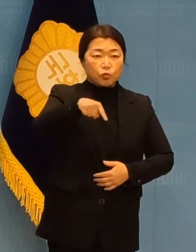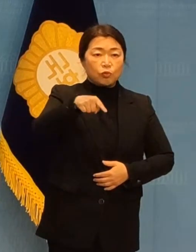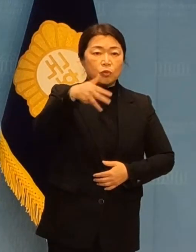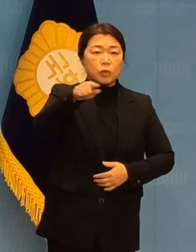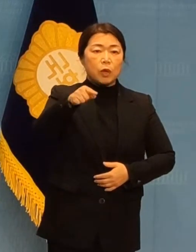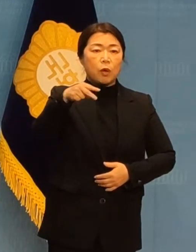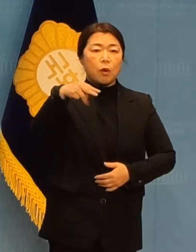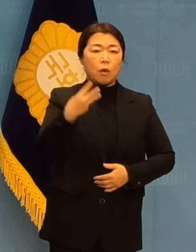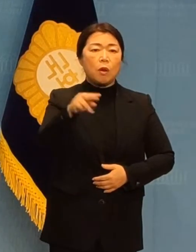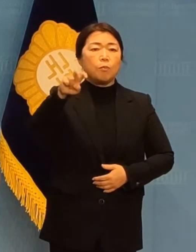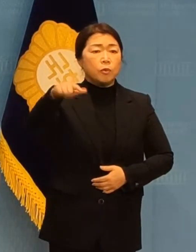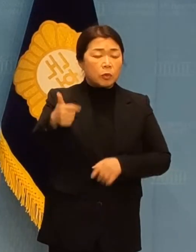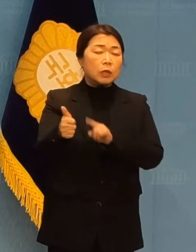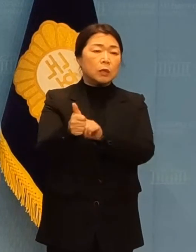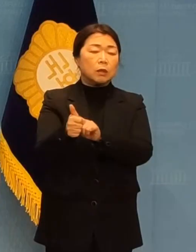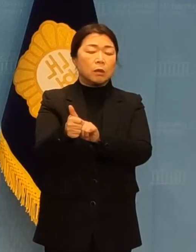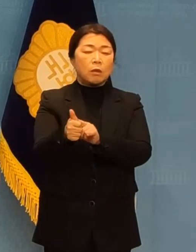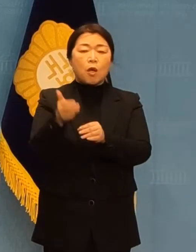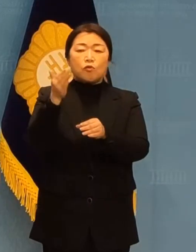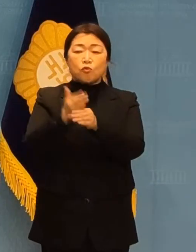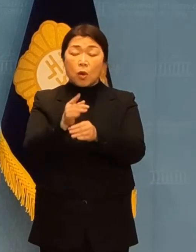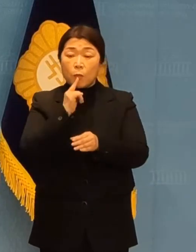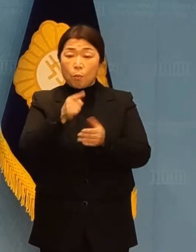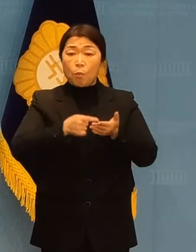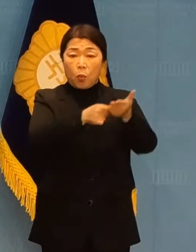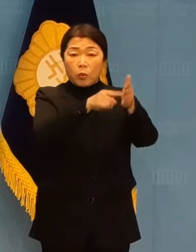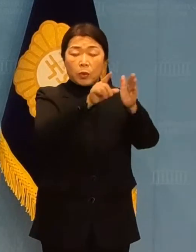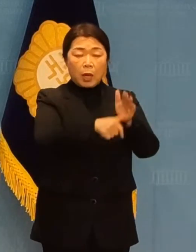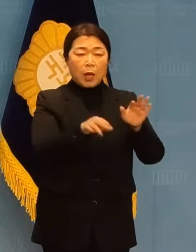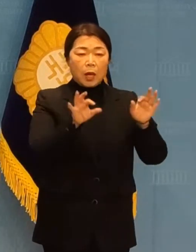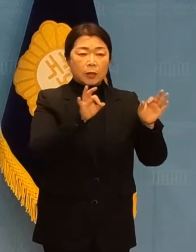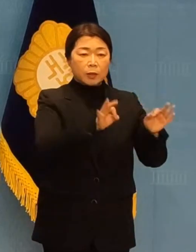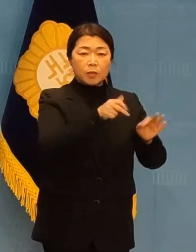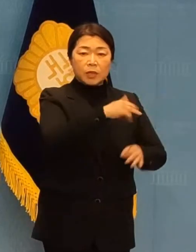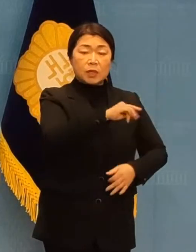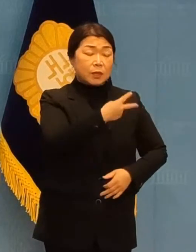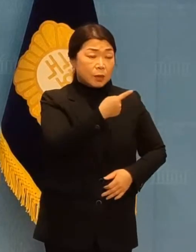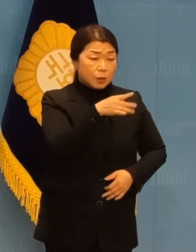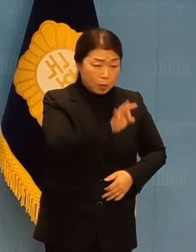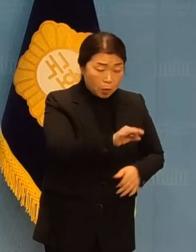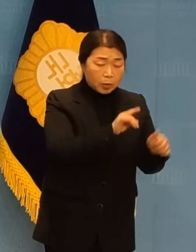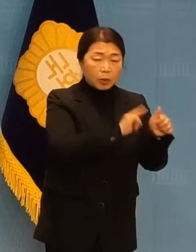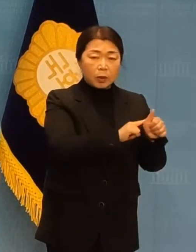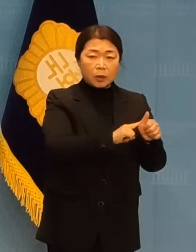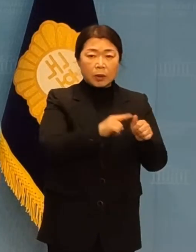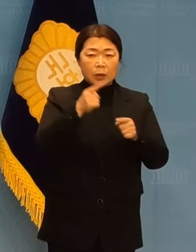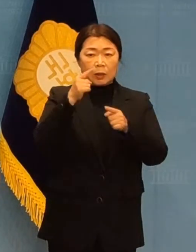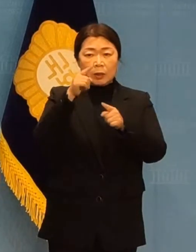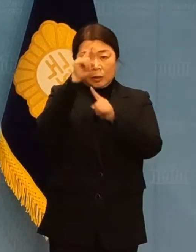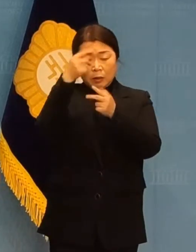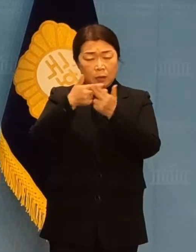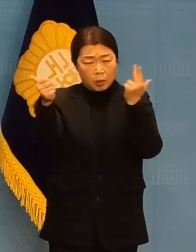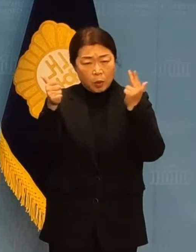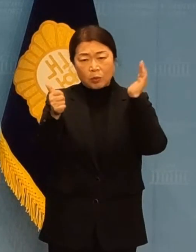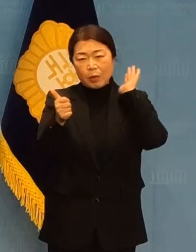우철문은 중간보고에서 분명히 이렇게 이야기했습니다. 김진성이 이재명 대표가 대통령이 되는